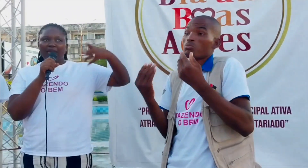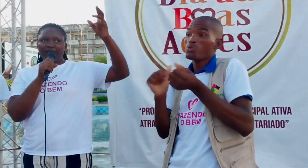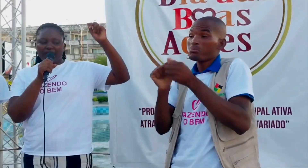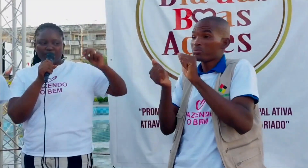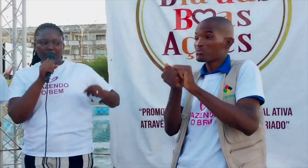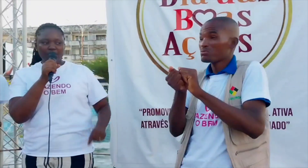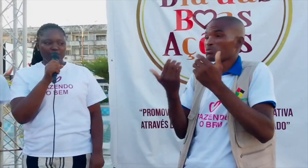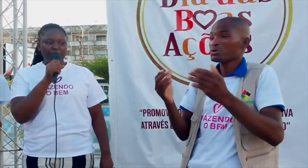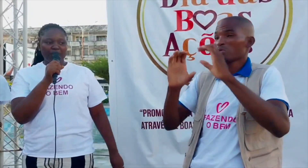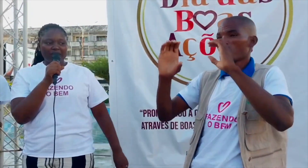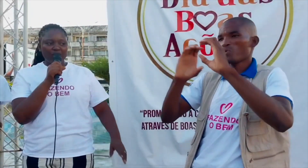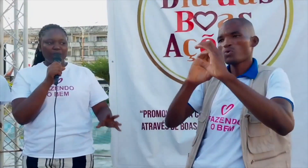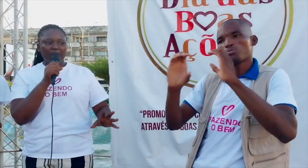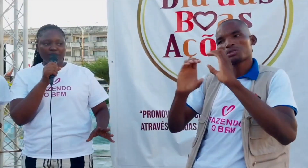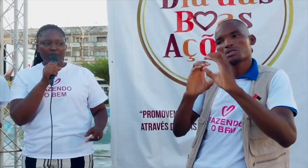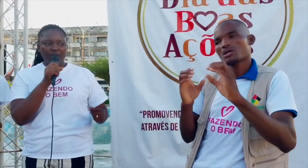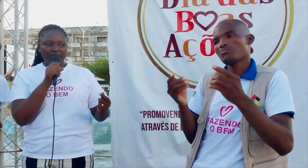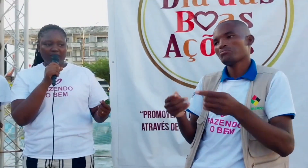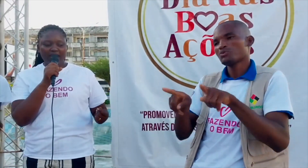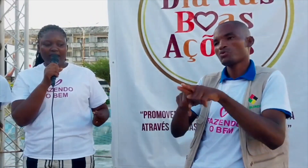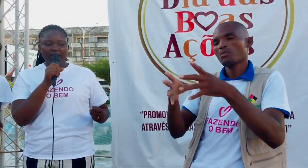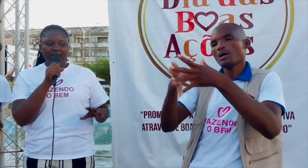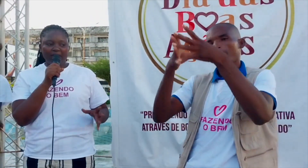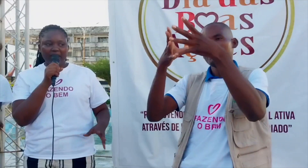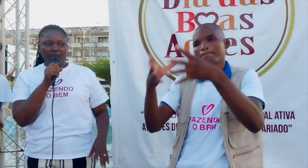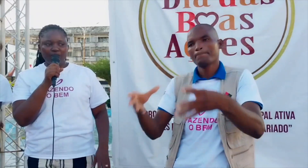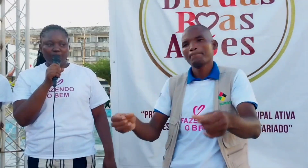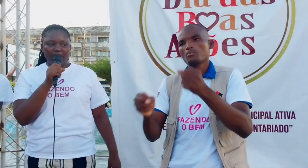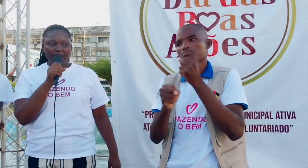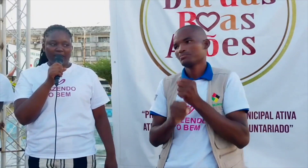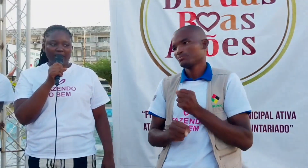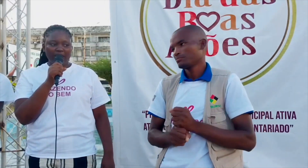Como é que ele vai subir nos costos sendo uma pessoa com deficiência, então a barreira de comunicação.